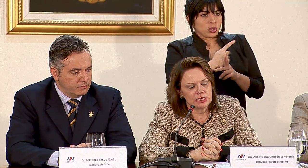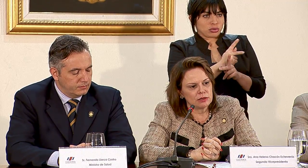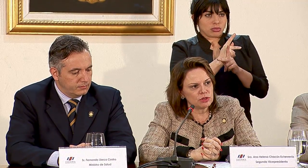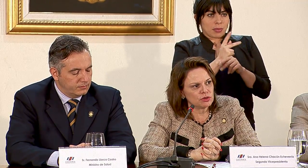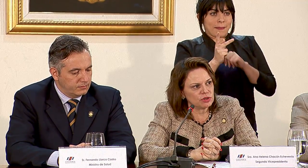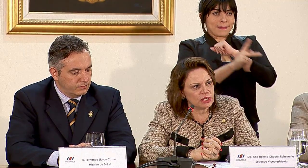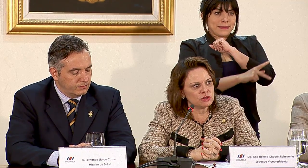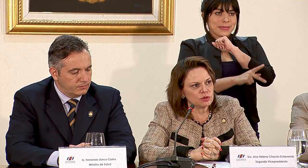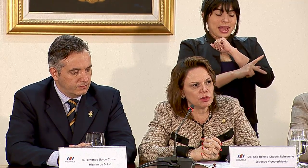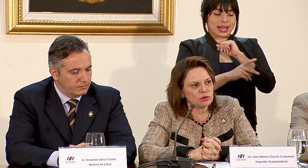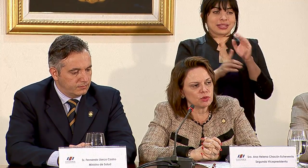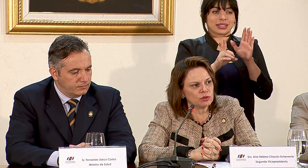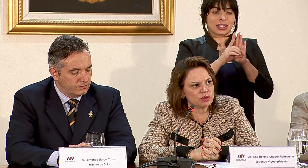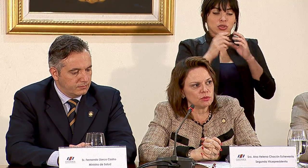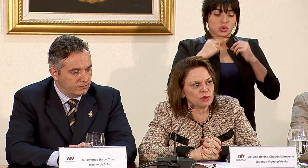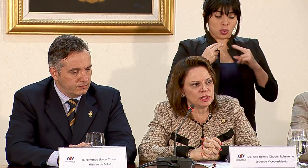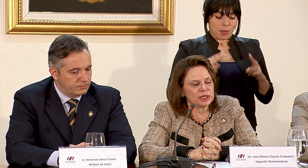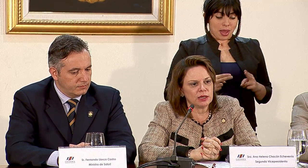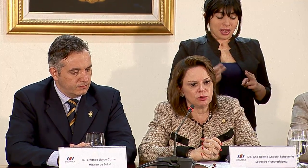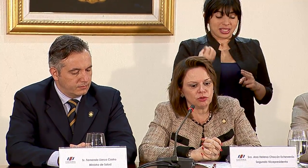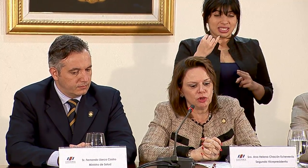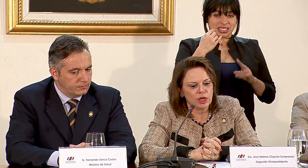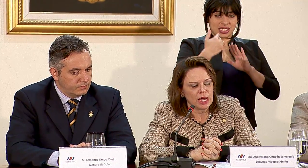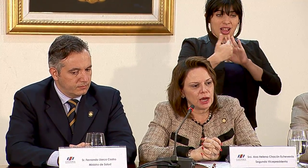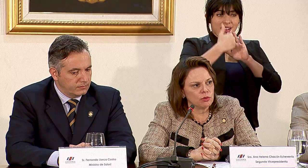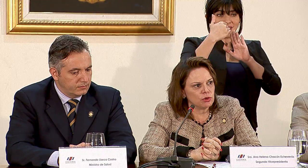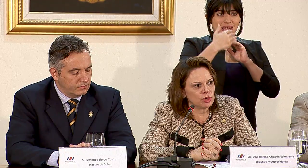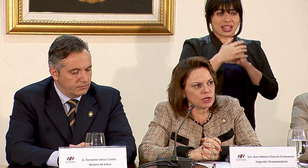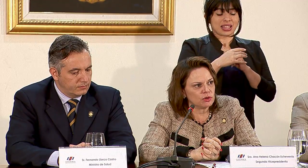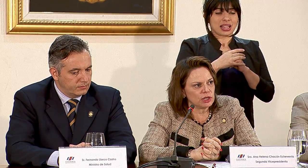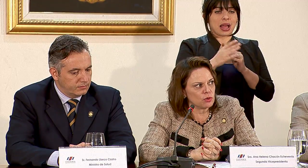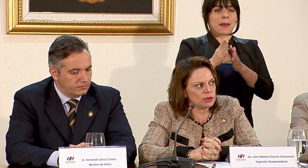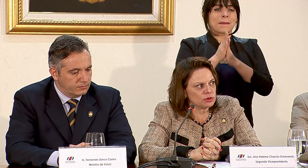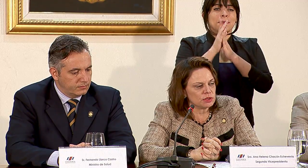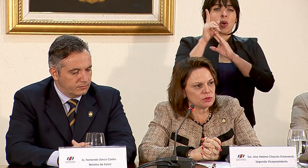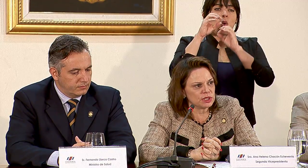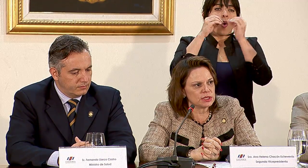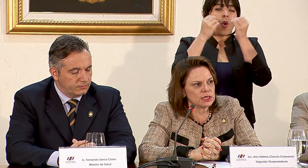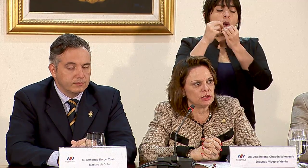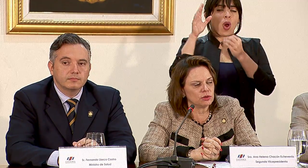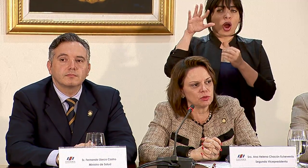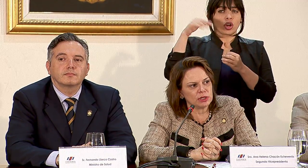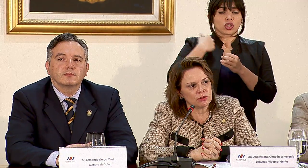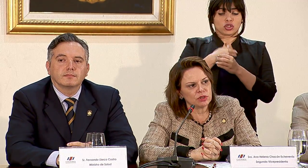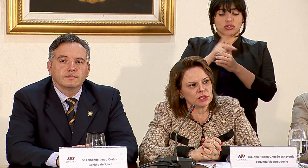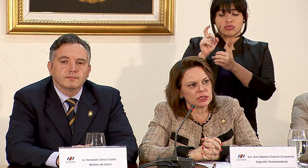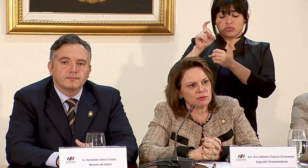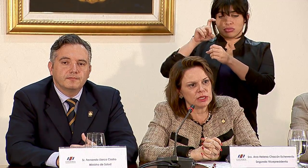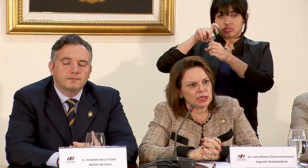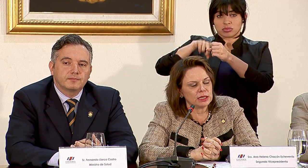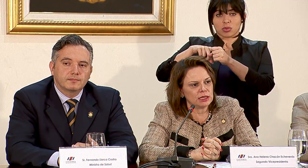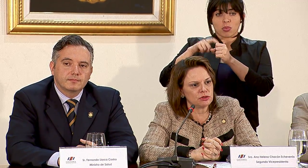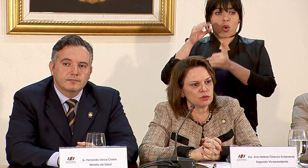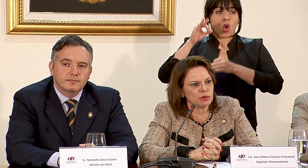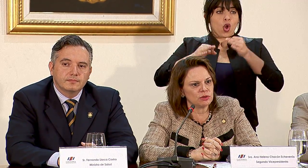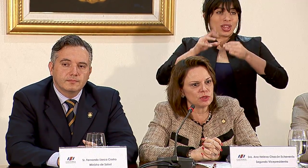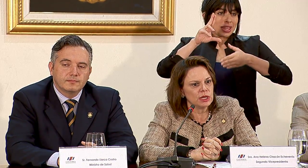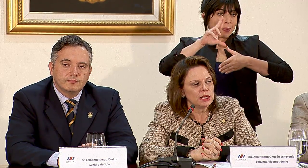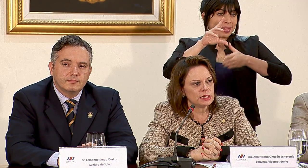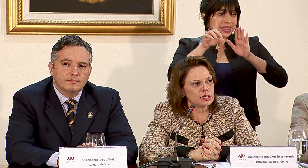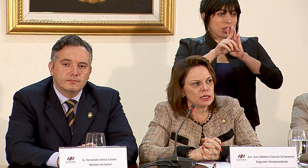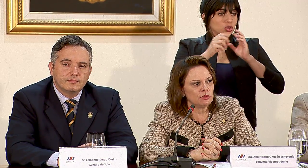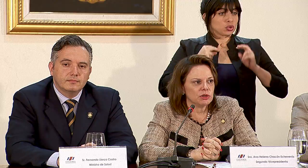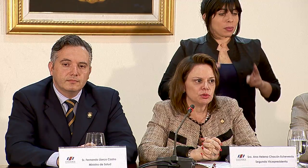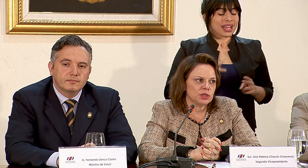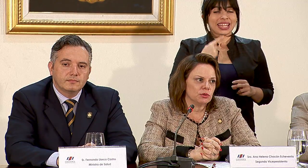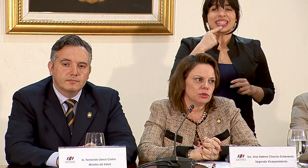y de nuestros derechos humanos cuando son violentados a un órgano en el cual nos hemos adscrito, como es la Corte Interamericana de Derechos Humanos,